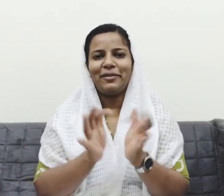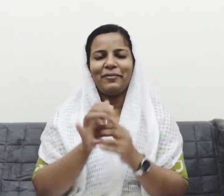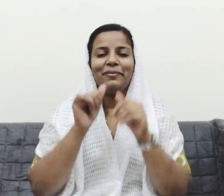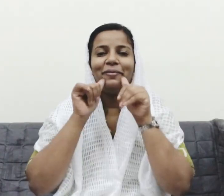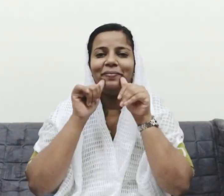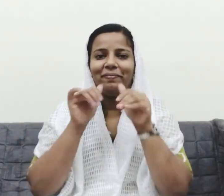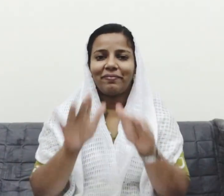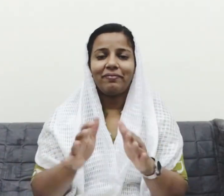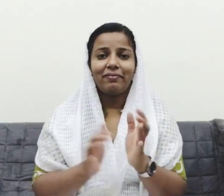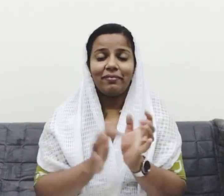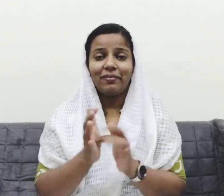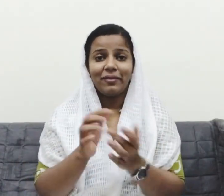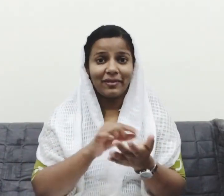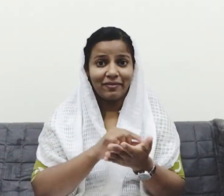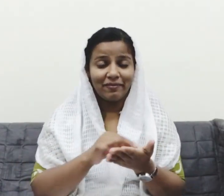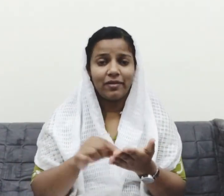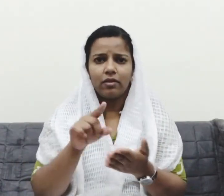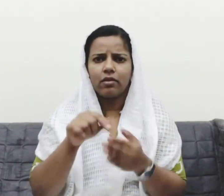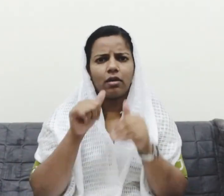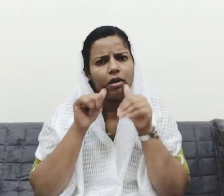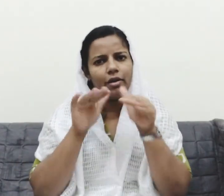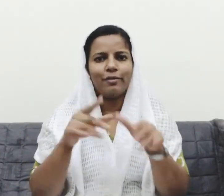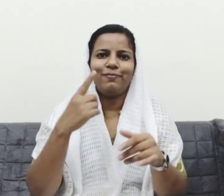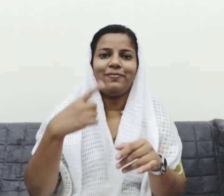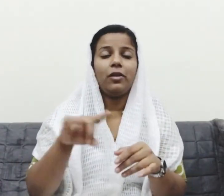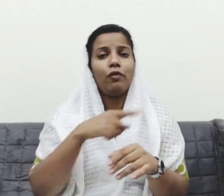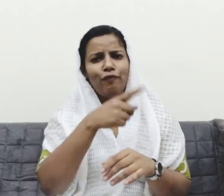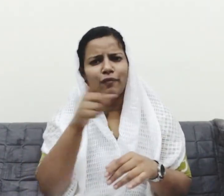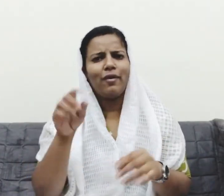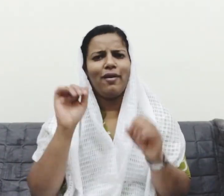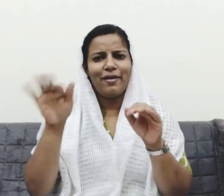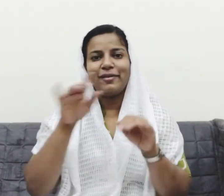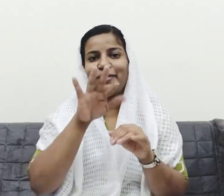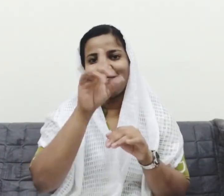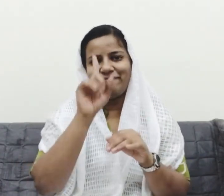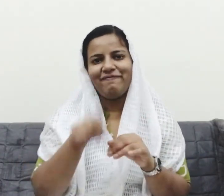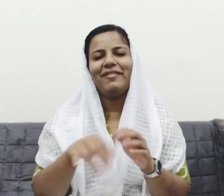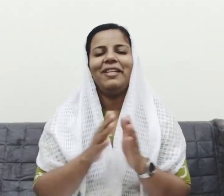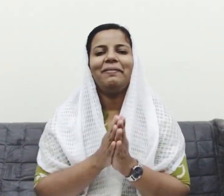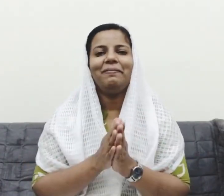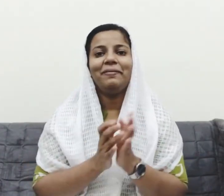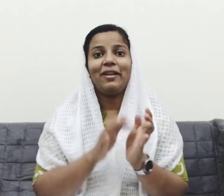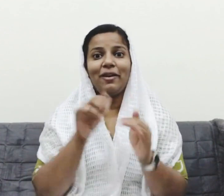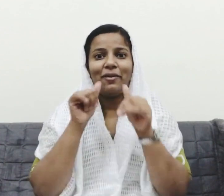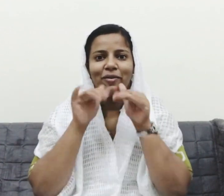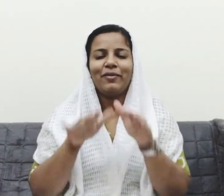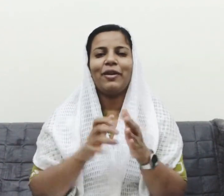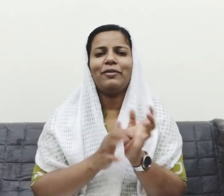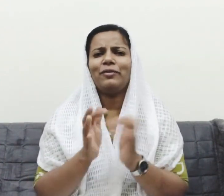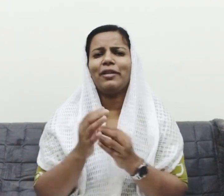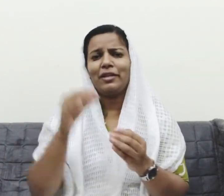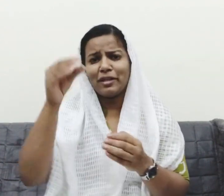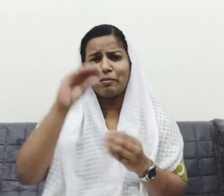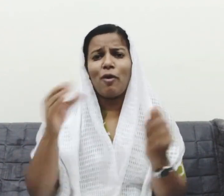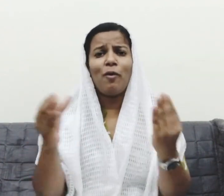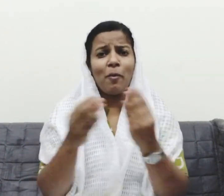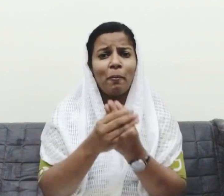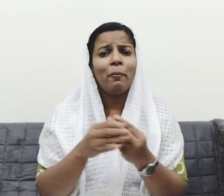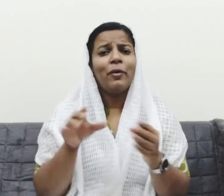നിങ്ങളെ അനുഗ്രഹിക്കട്ടെ. ഈ വചനം നിങ്ങൾക്ക് അനുഗ്രഹമായെന്ന് എനിക്കറിയാം. മറ്റുള്ളവർക്കൂടെ കൊടുക്കുക കേട്ടോ, അവർക്കും അനുഗ്രഹമായി തീരട്ടെ. കർത്താവിന്റെ കൃപ നിങ്ങളുടെ കൂടെ ഇരിക്കട്ടെ. പരിശുദ്ധാത്മാവ്